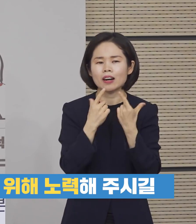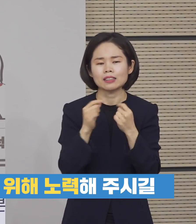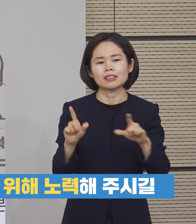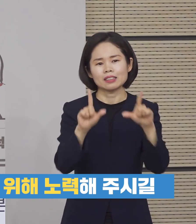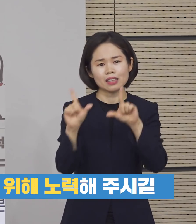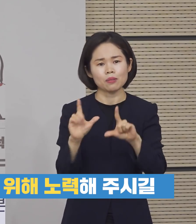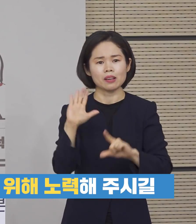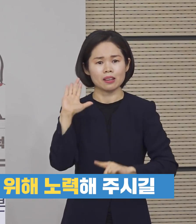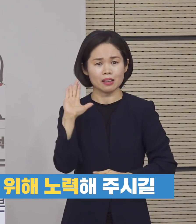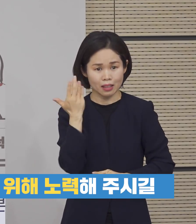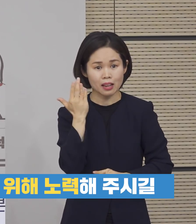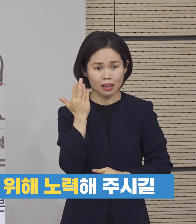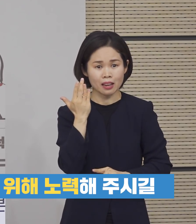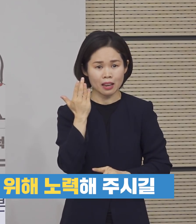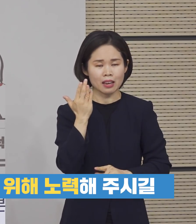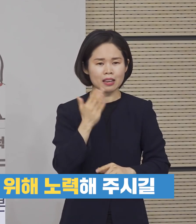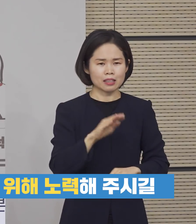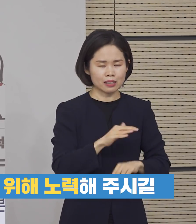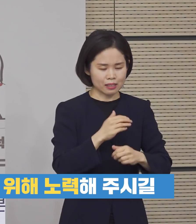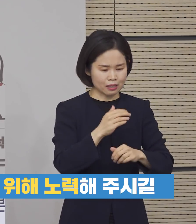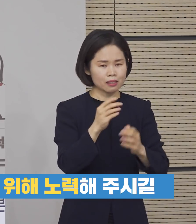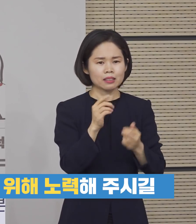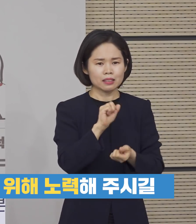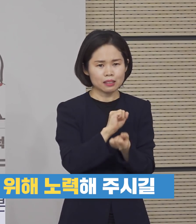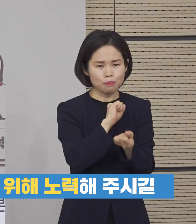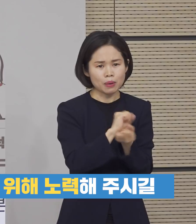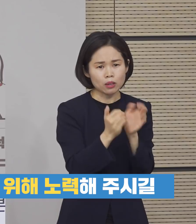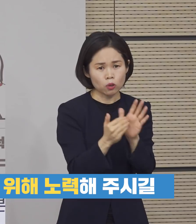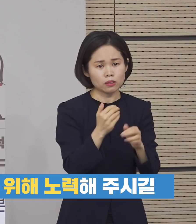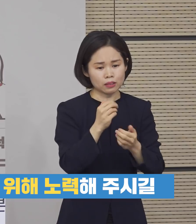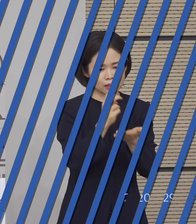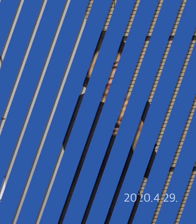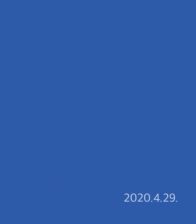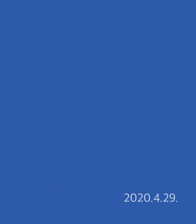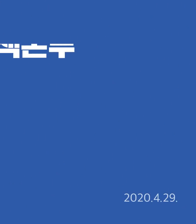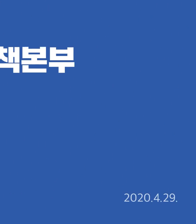진정한 황금 연휴로 기억될 수 있게 되기를 바랍니다.